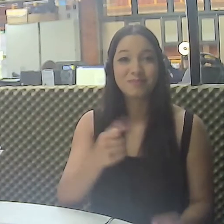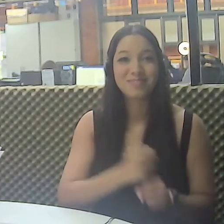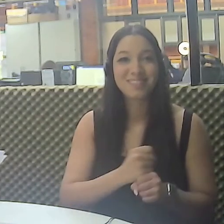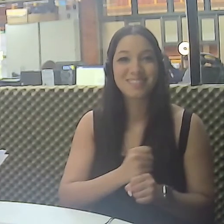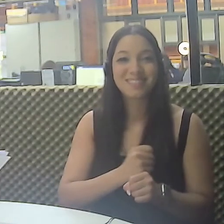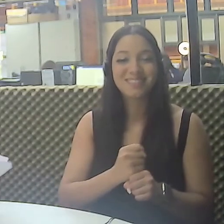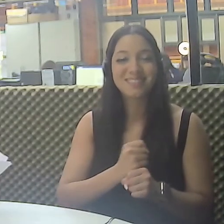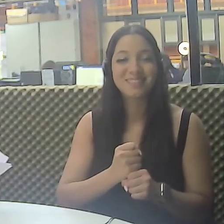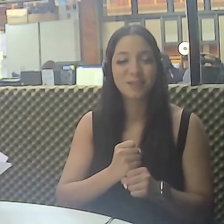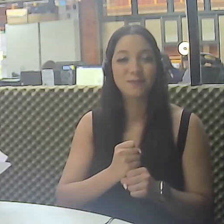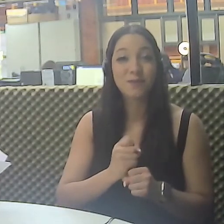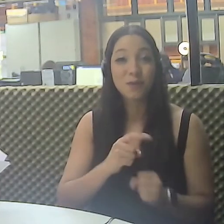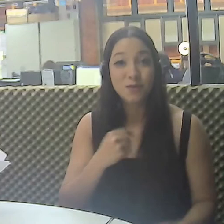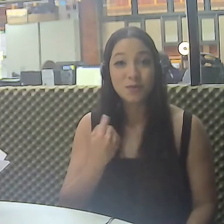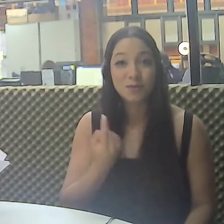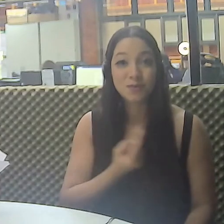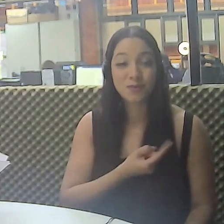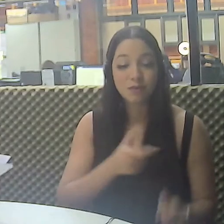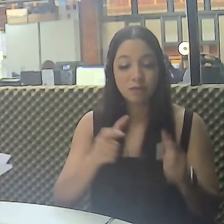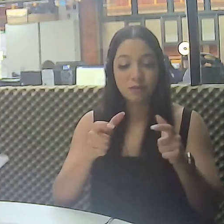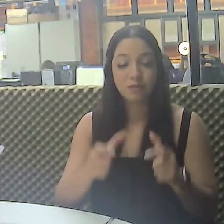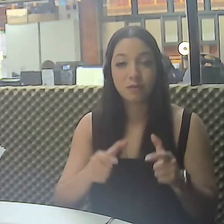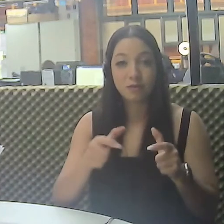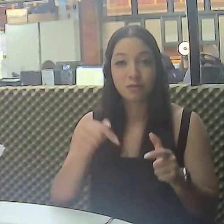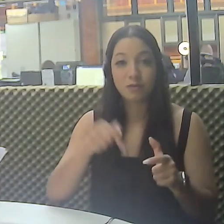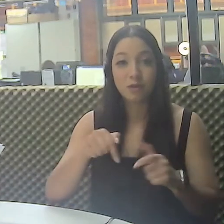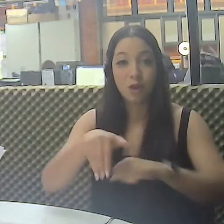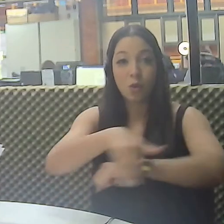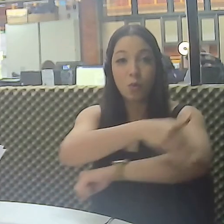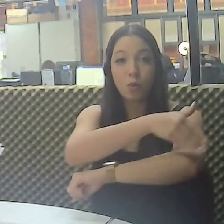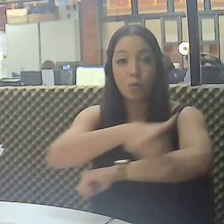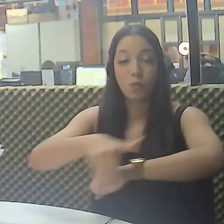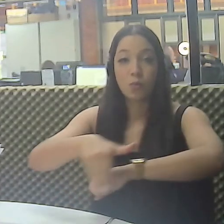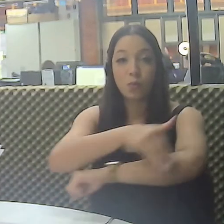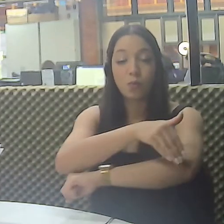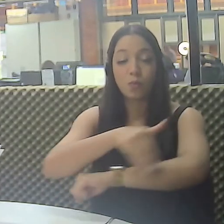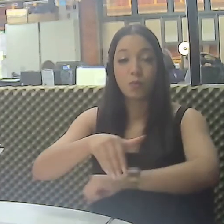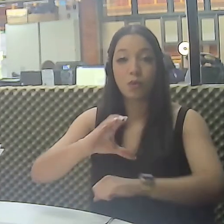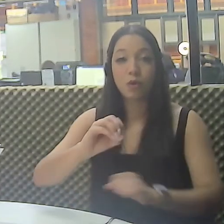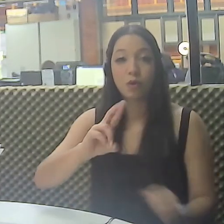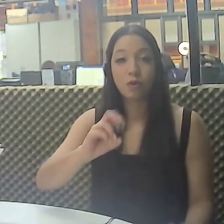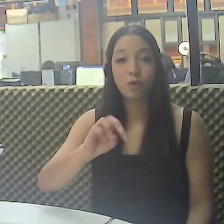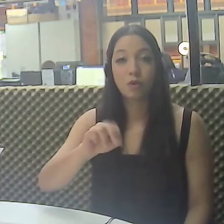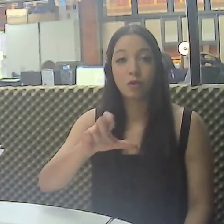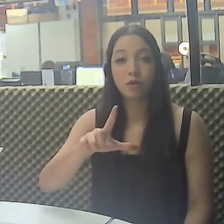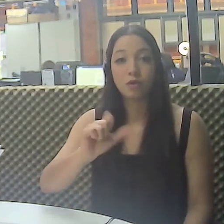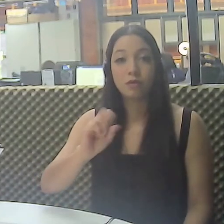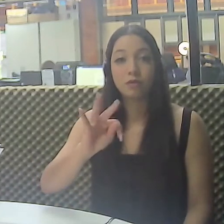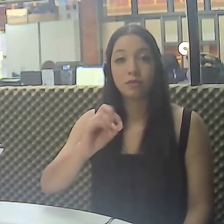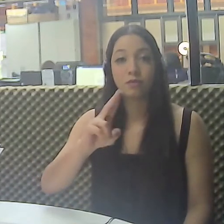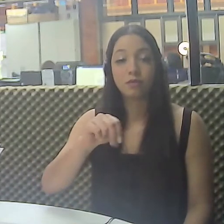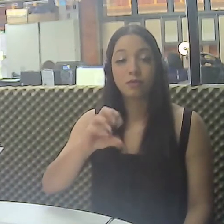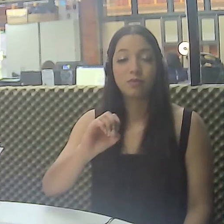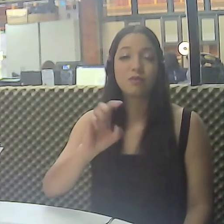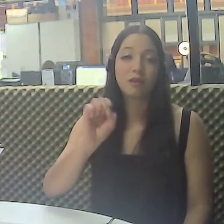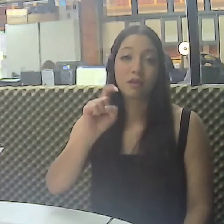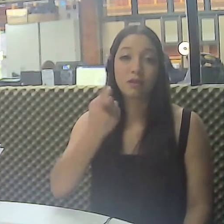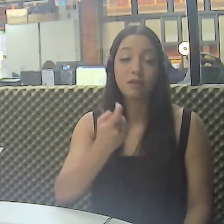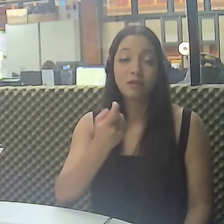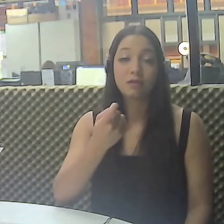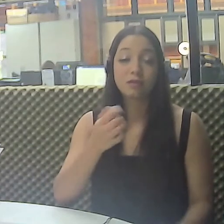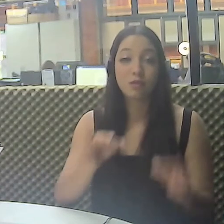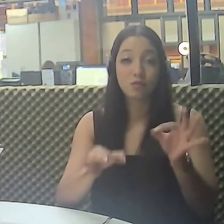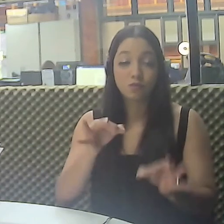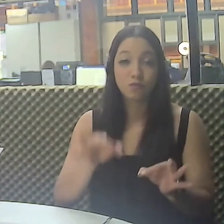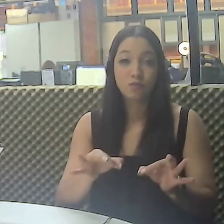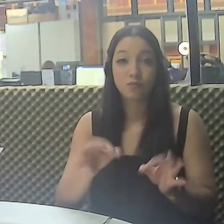anos. Nós estamos localizados aqui na Rua Coronel Antônio Alves, no Antigo Fórum, e o nosso evento